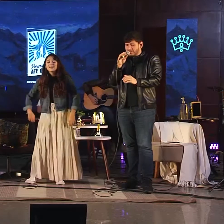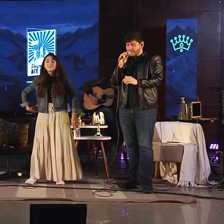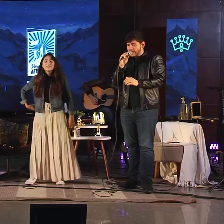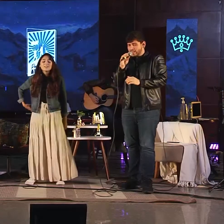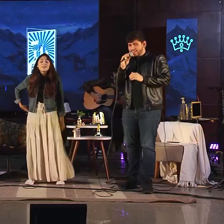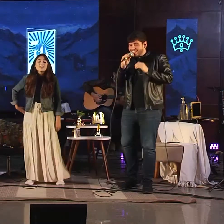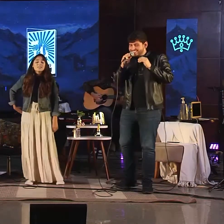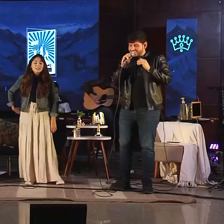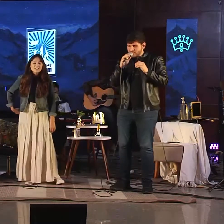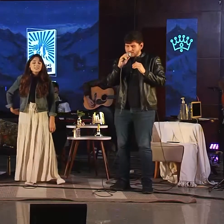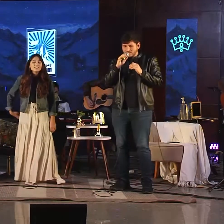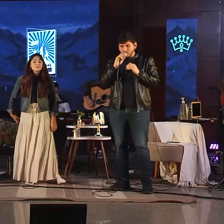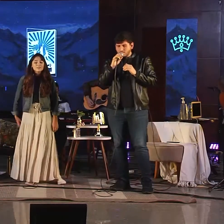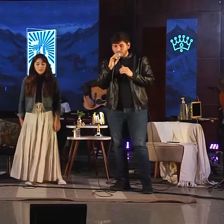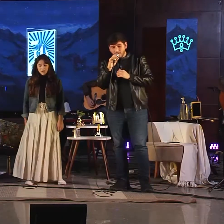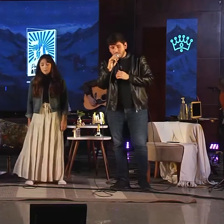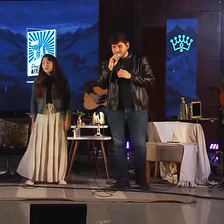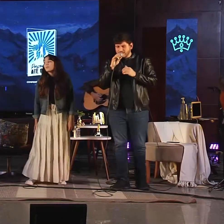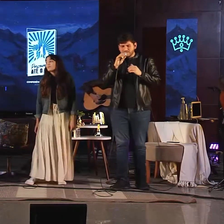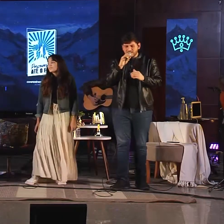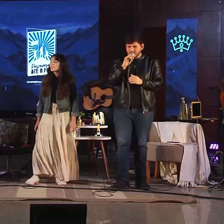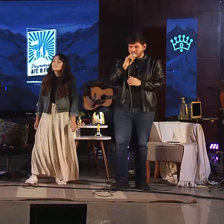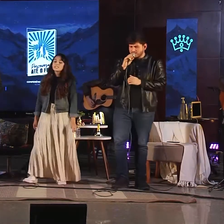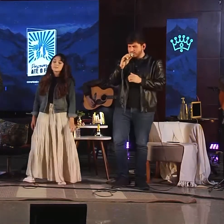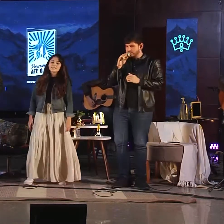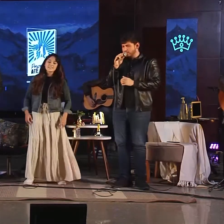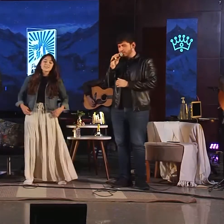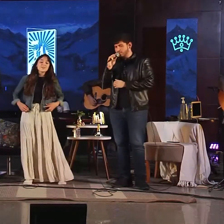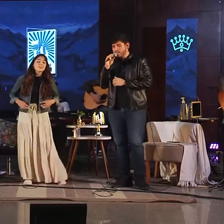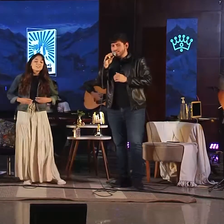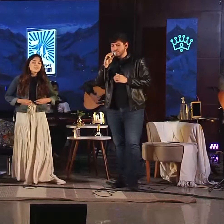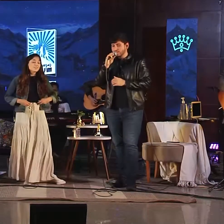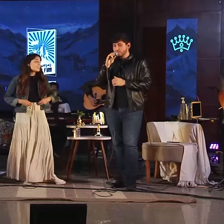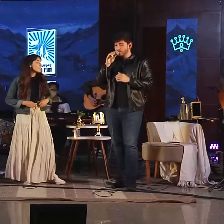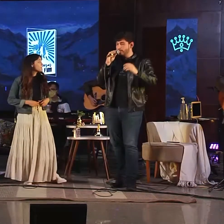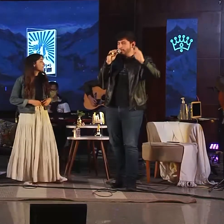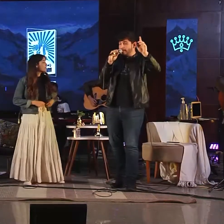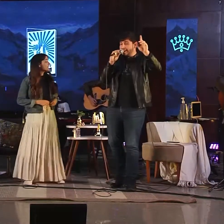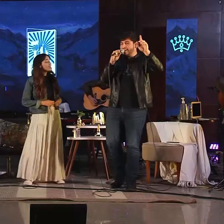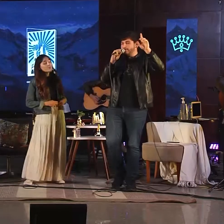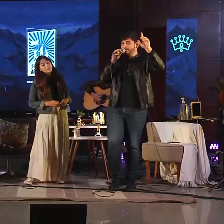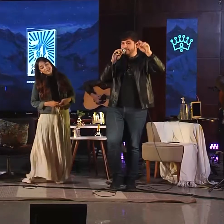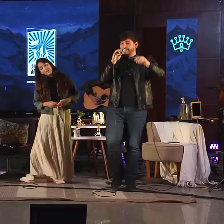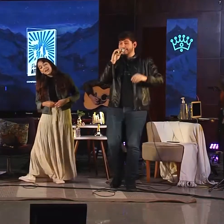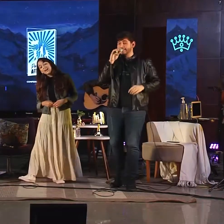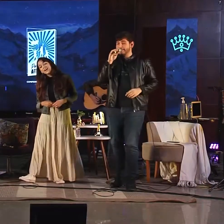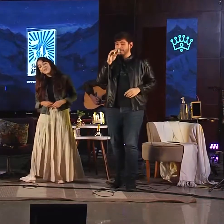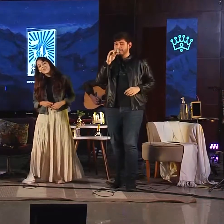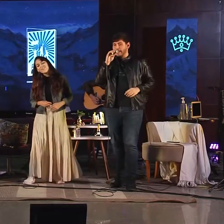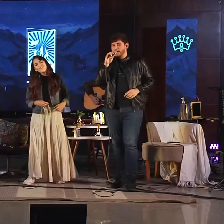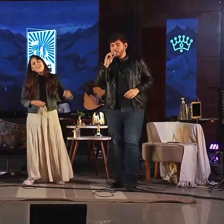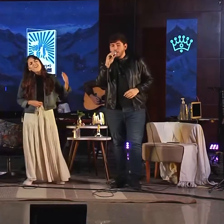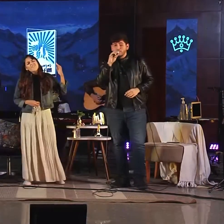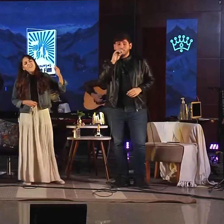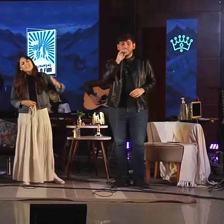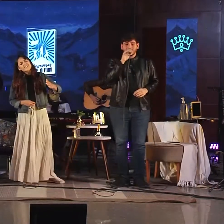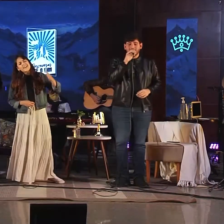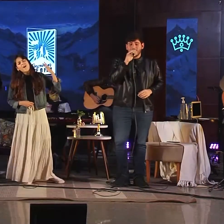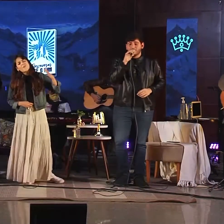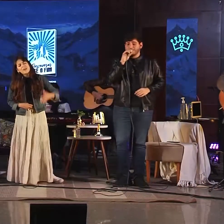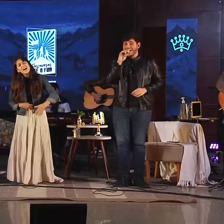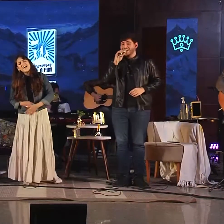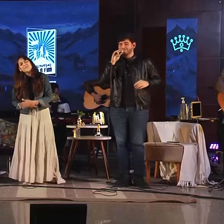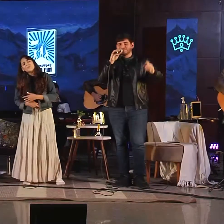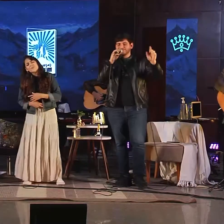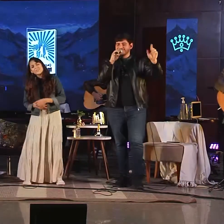Salvação, tendo se conforme em vida e expressão, Deus e o homem plena união. Forte